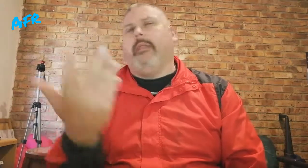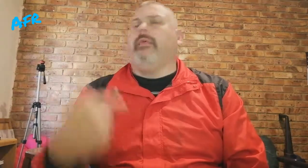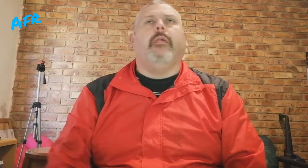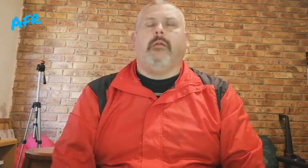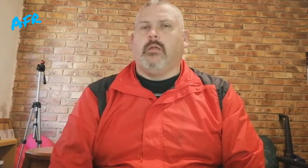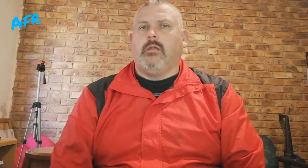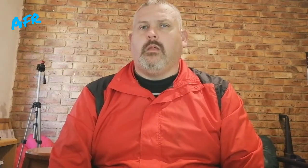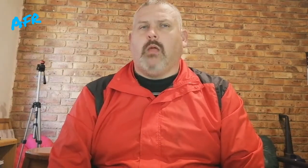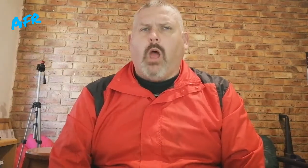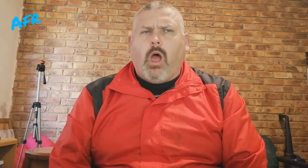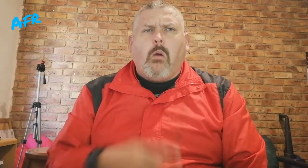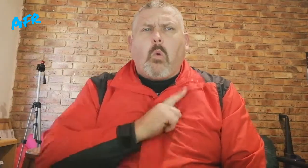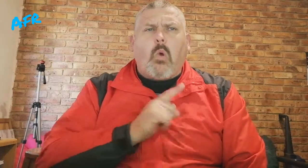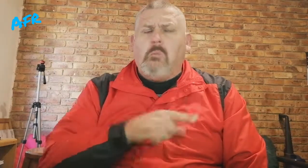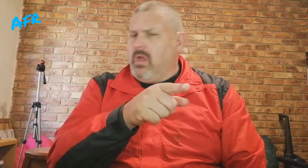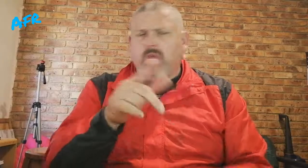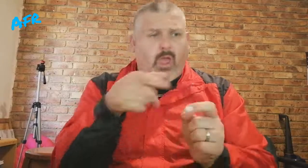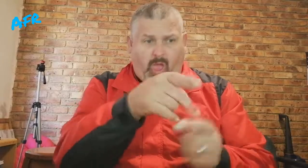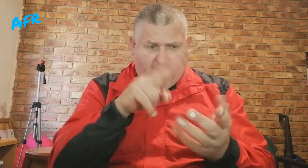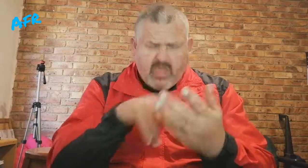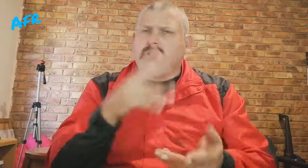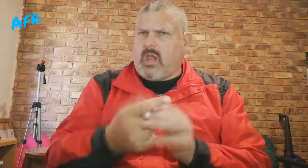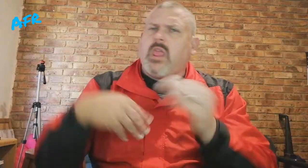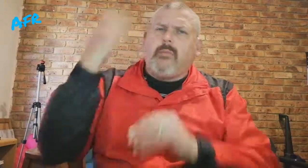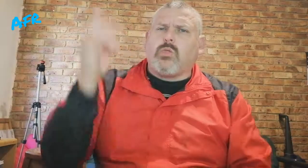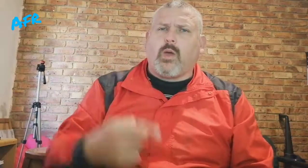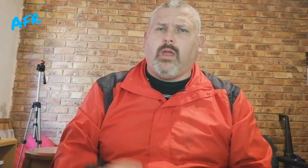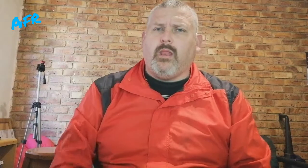vertaling. Hoe kom, leer sal jy maar toe van.